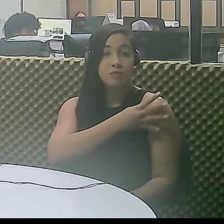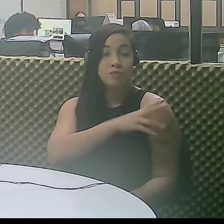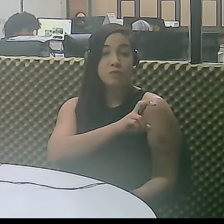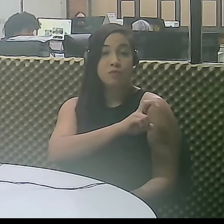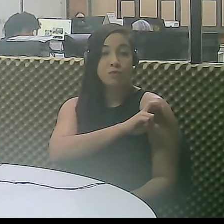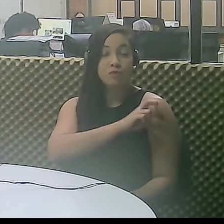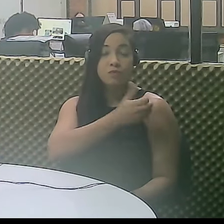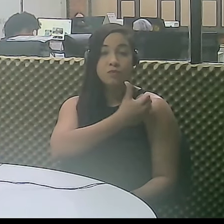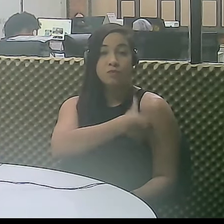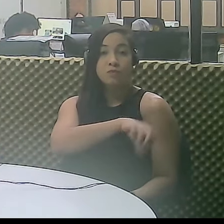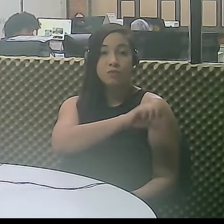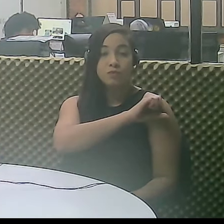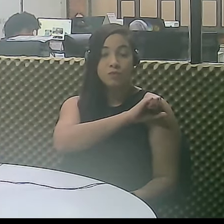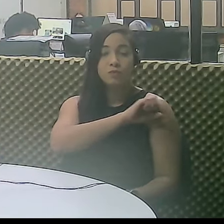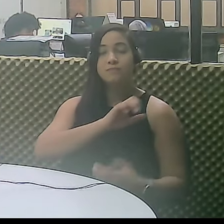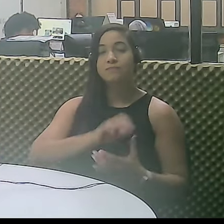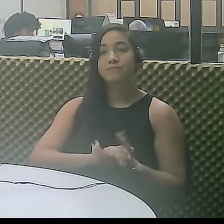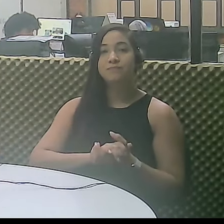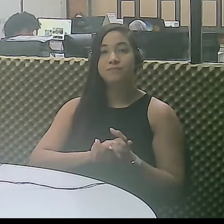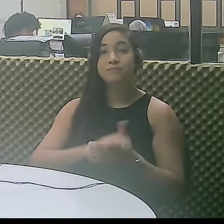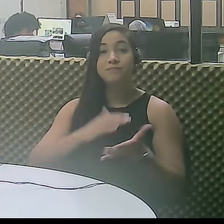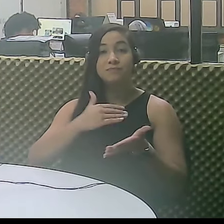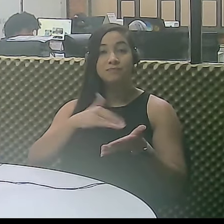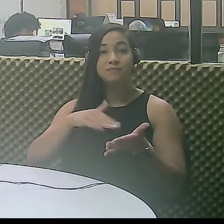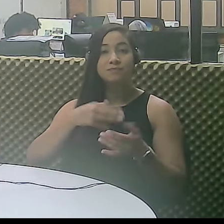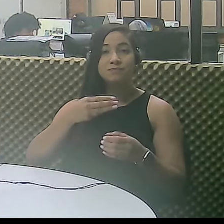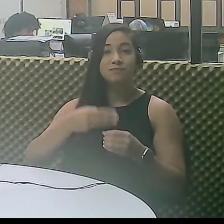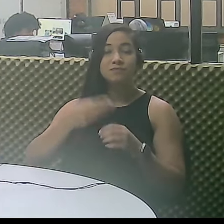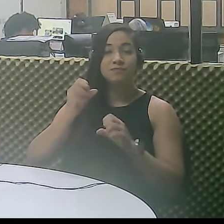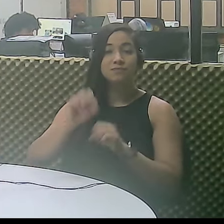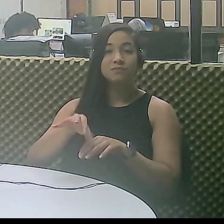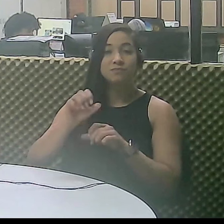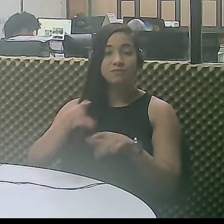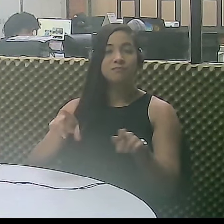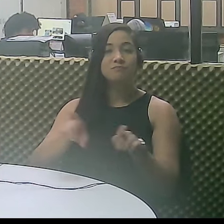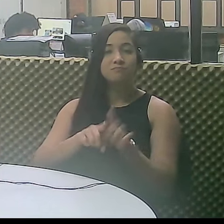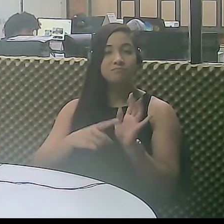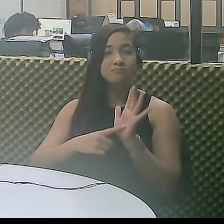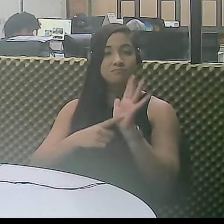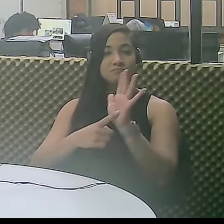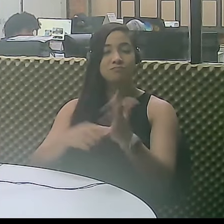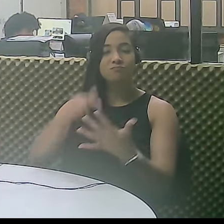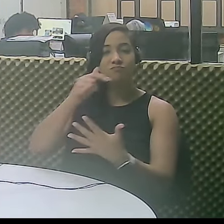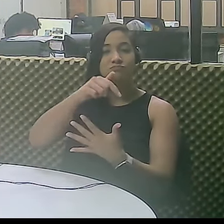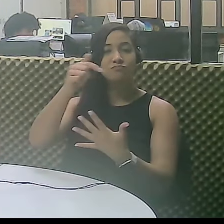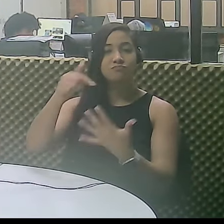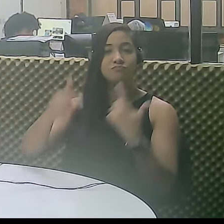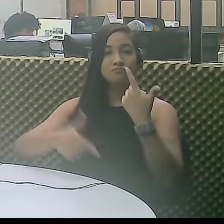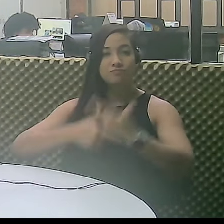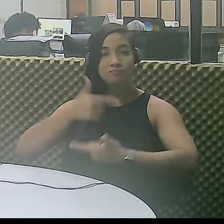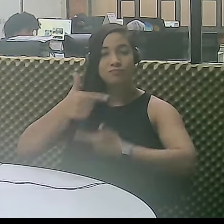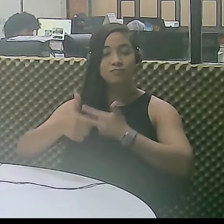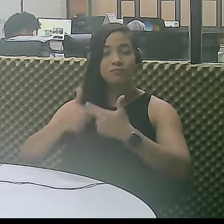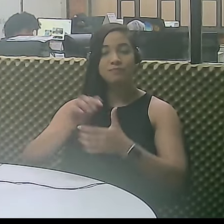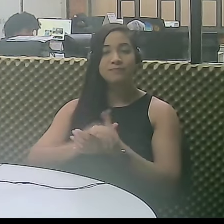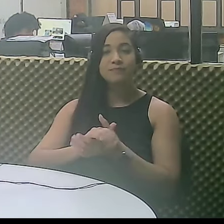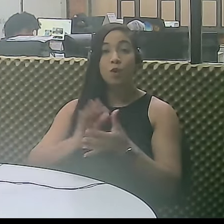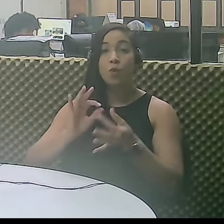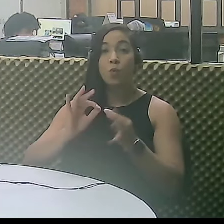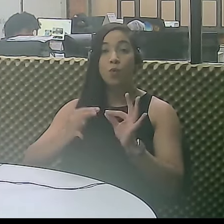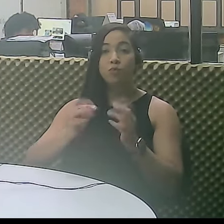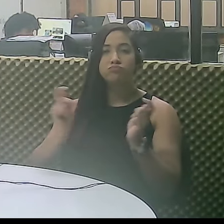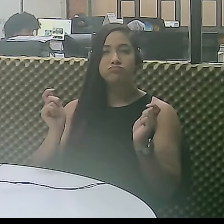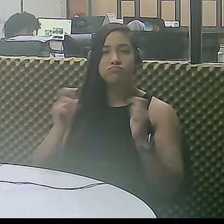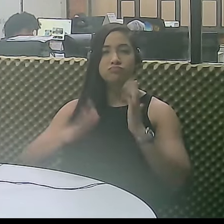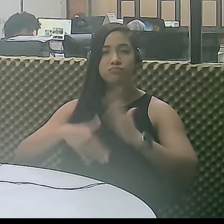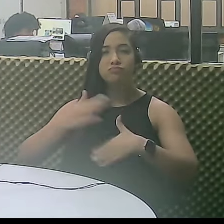ano do ensino fundamental. A Secretaria Municipal de Educação também apresentou os resultados do trabalho. As oficinas